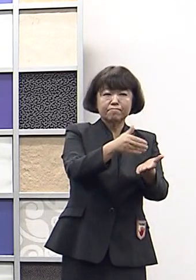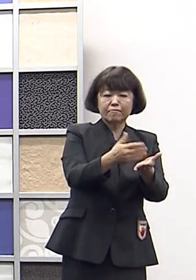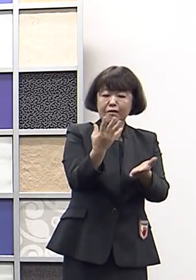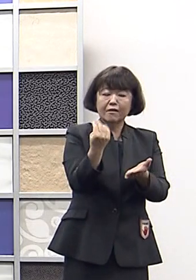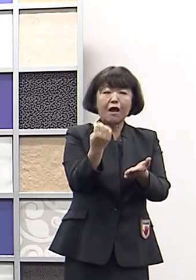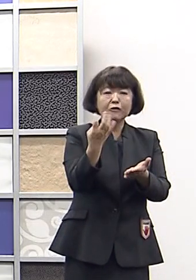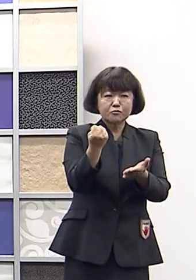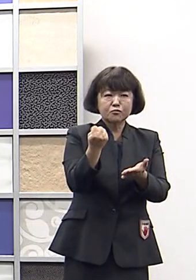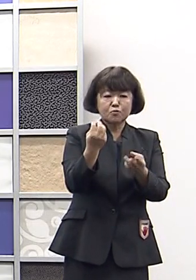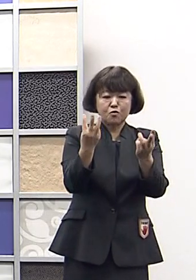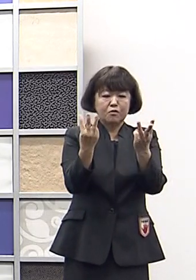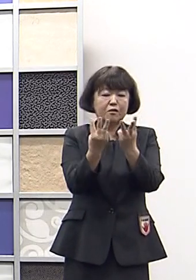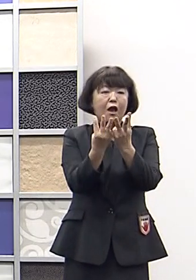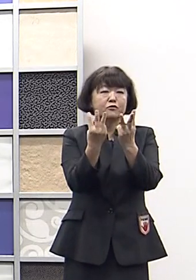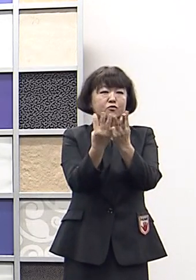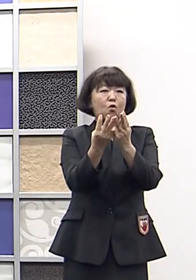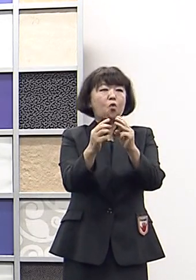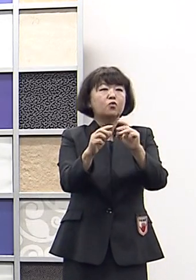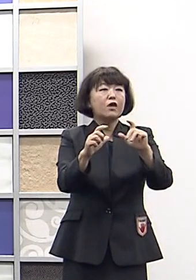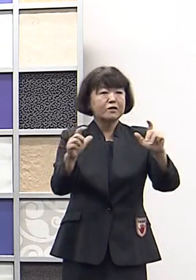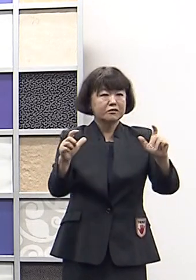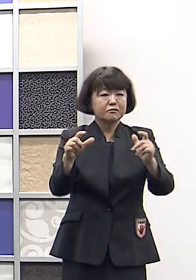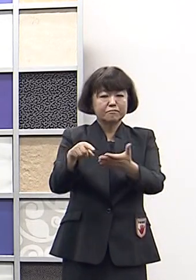かも出されておりますし、